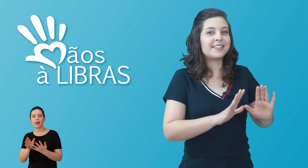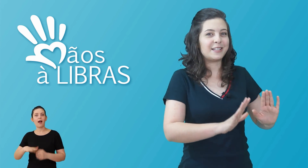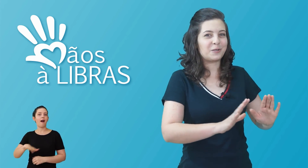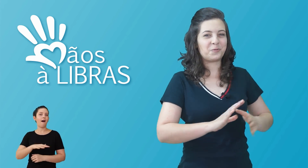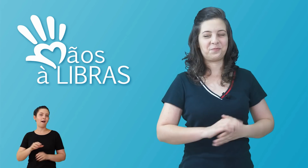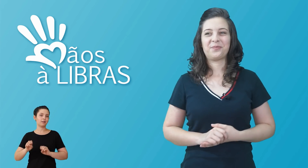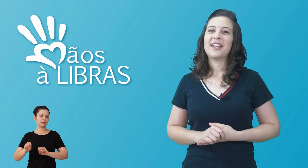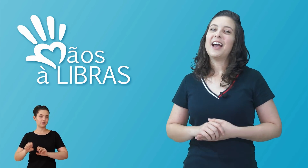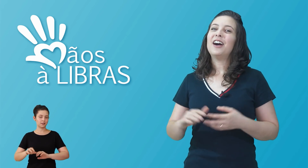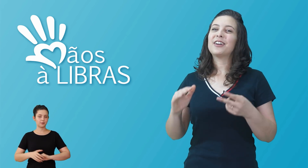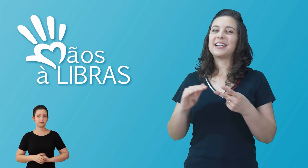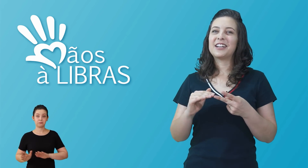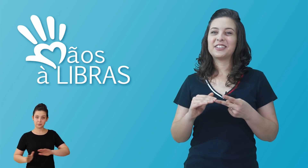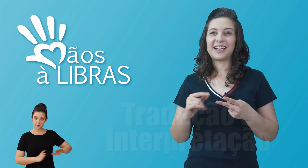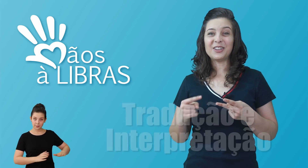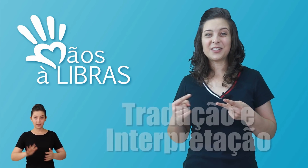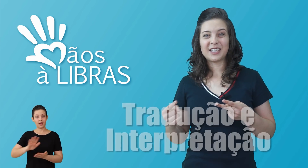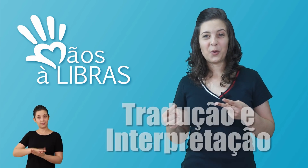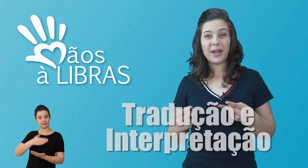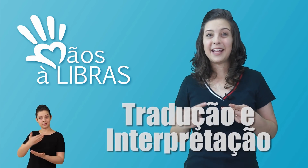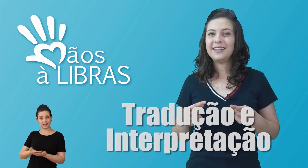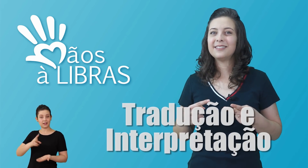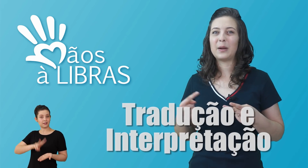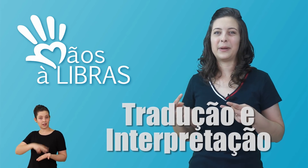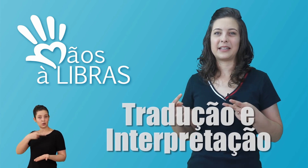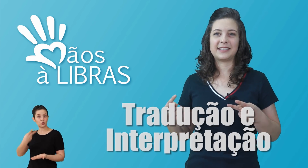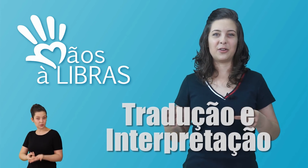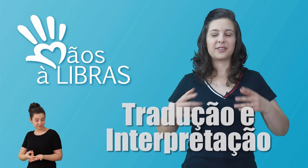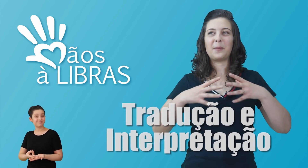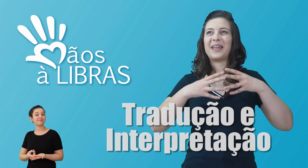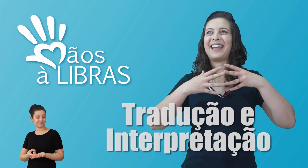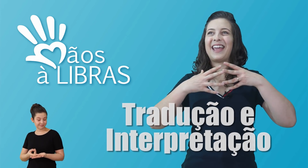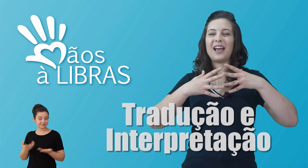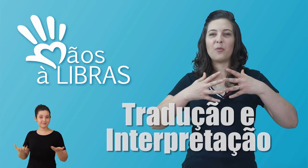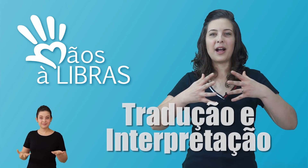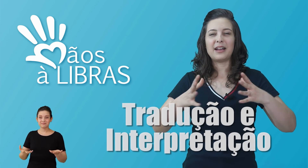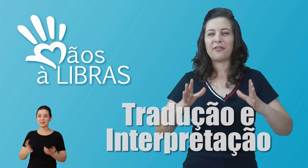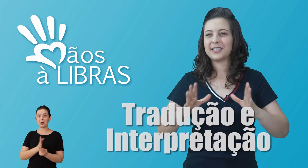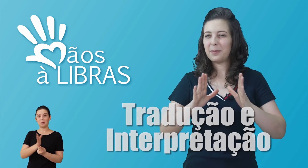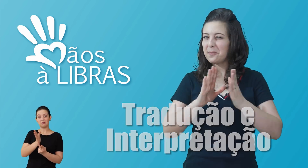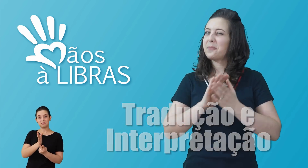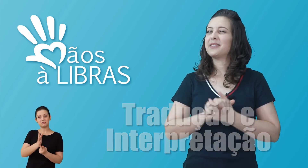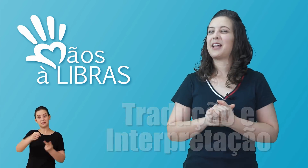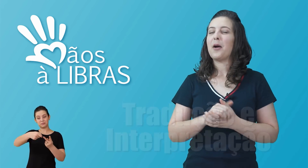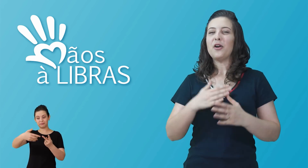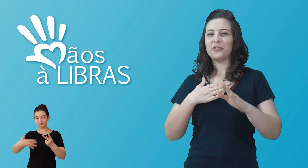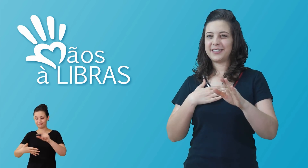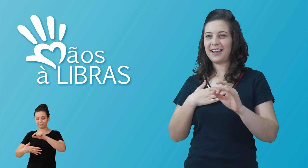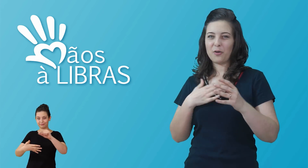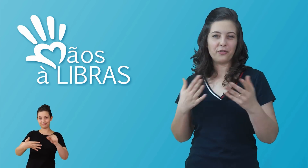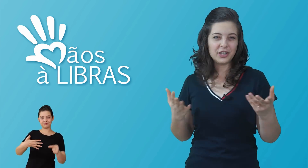de ensino. Agora, na área de tradução e interpretação, também é uma área vasta. Para